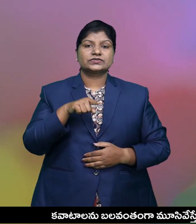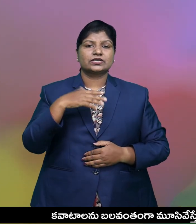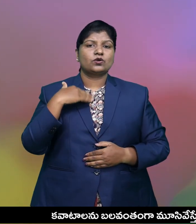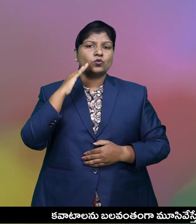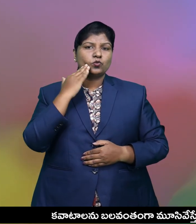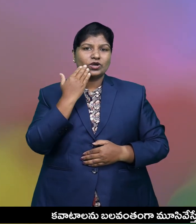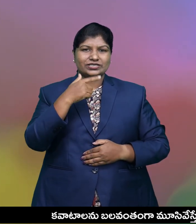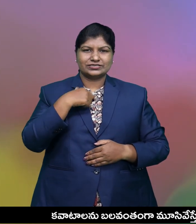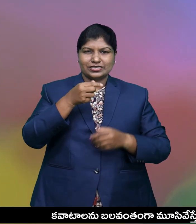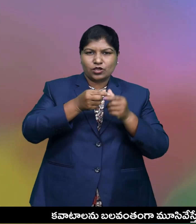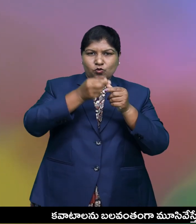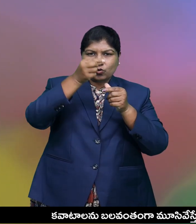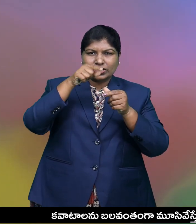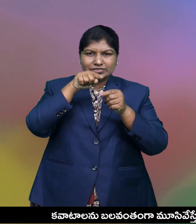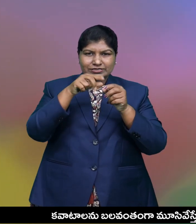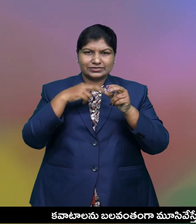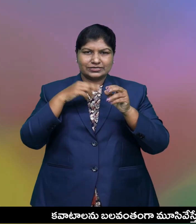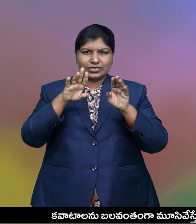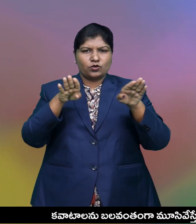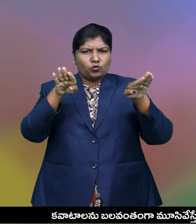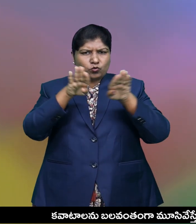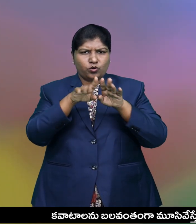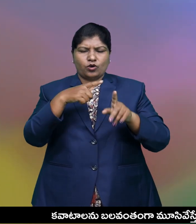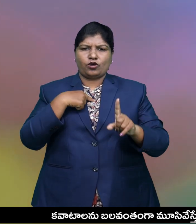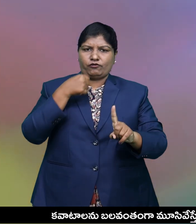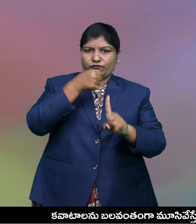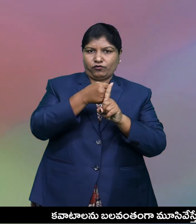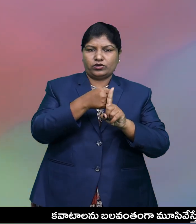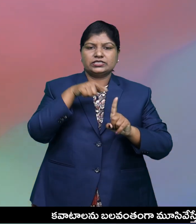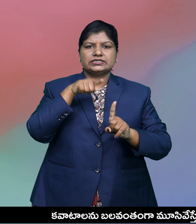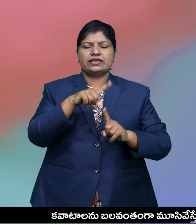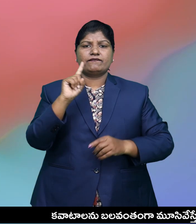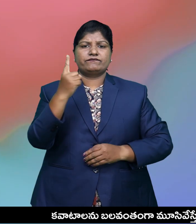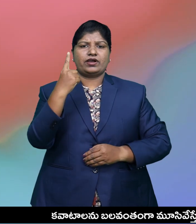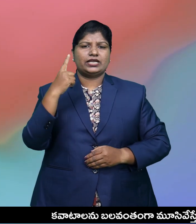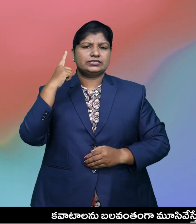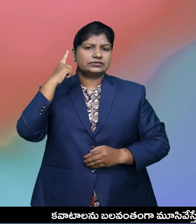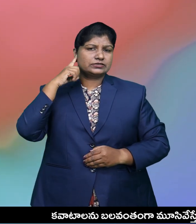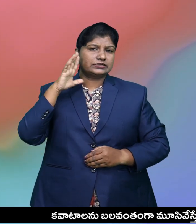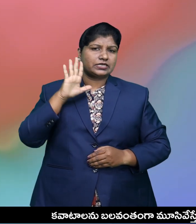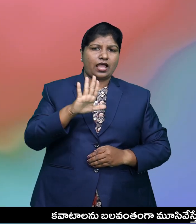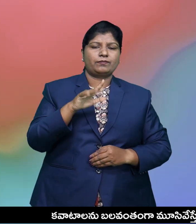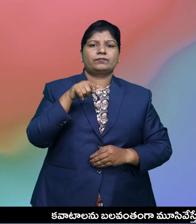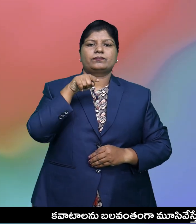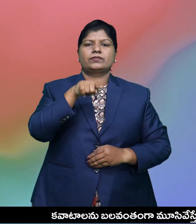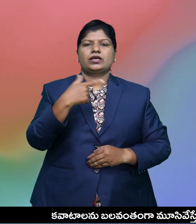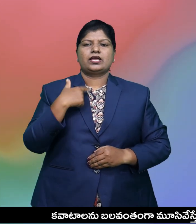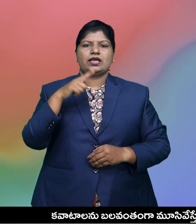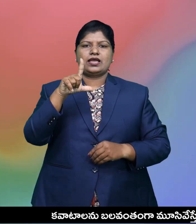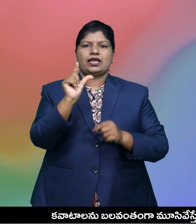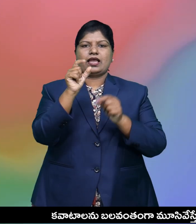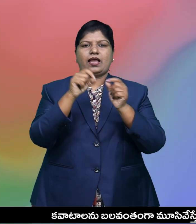కవాటాలను బలవంతంగా మూసివేస్తే గుండె యొక్క మొదటి పదునైన శబ్దం లబ్ వినబడుతుంది.